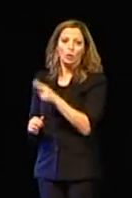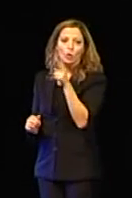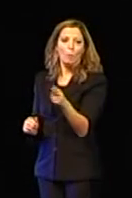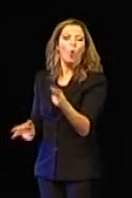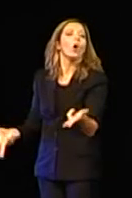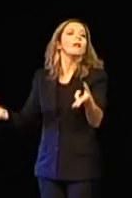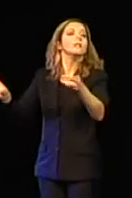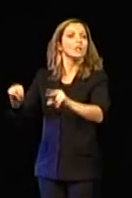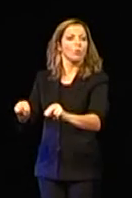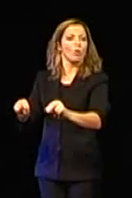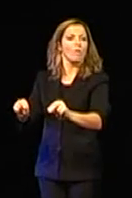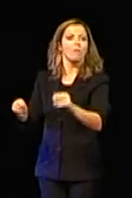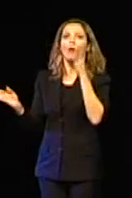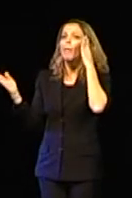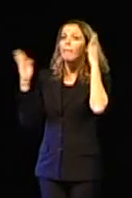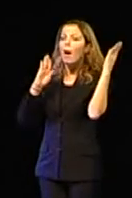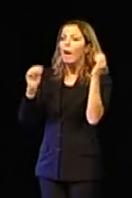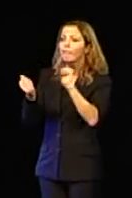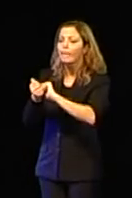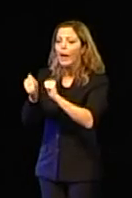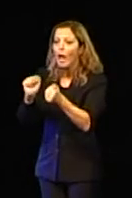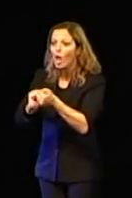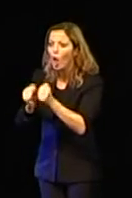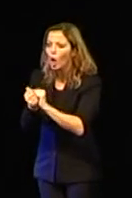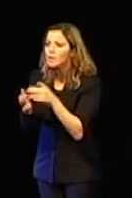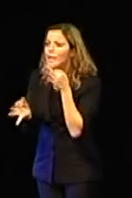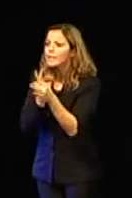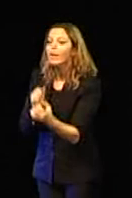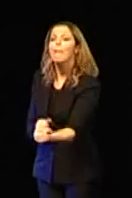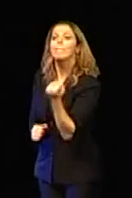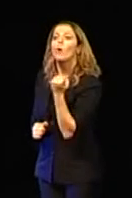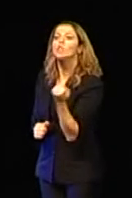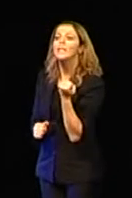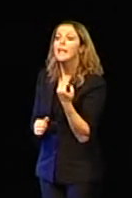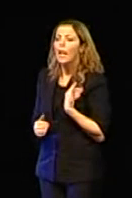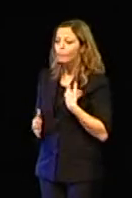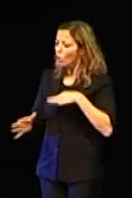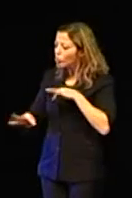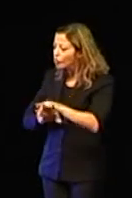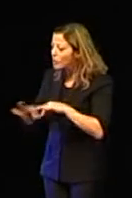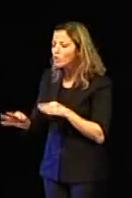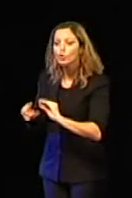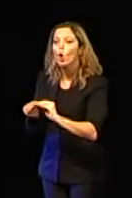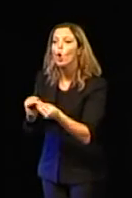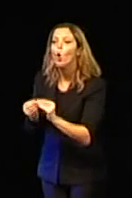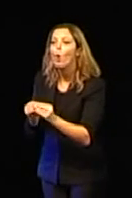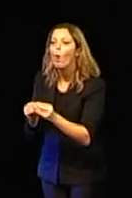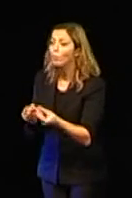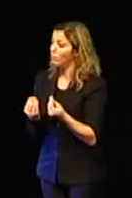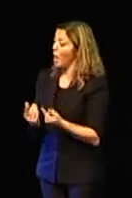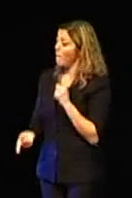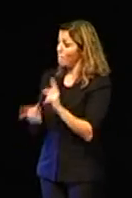e ridisegnare l'idea della gestione del potere perché la politica quando governa